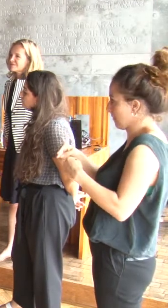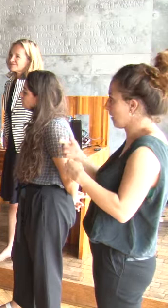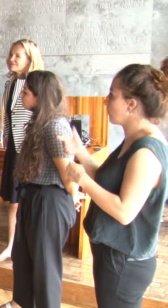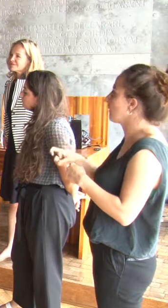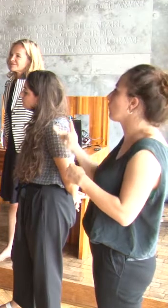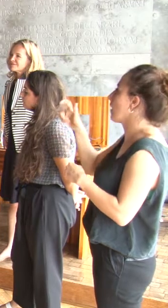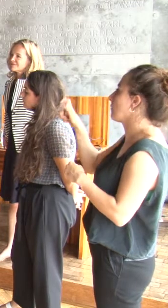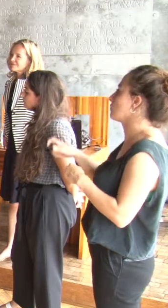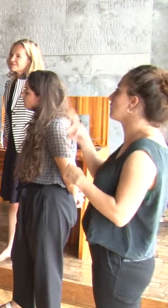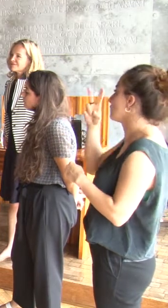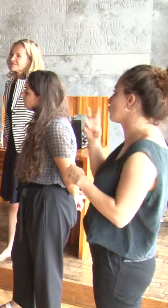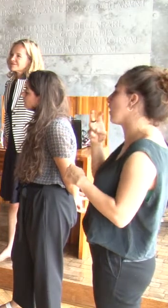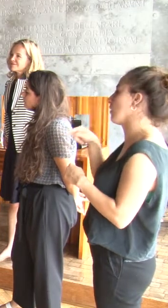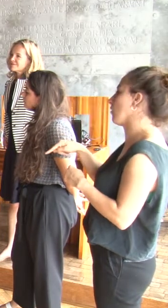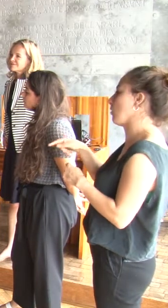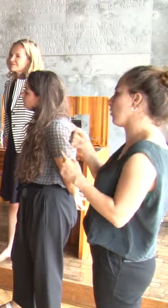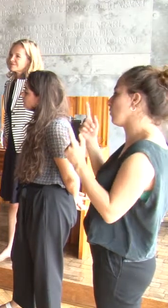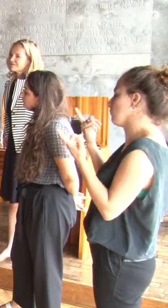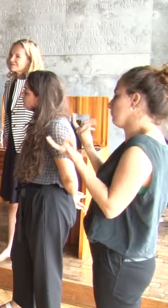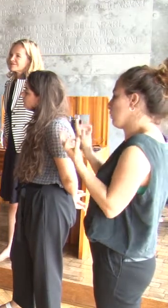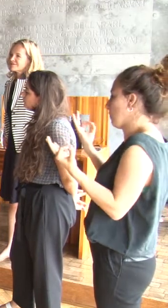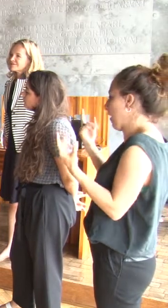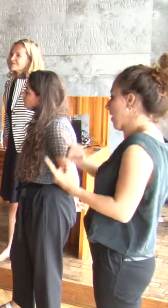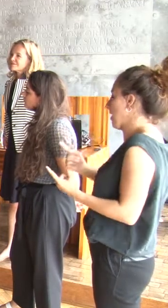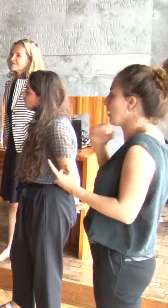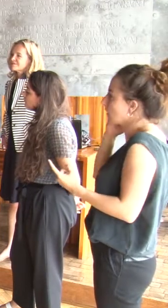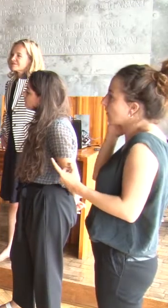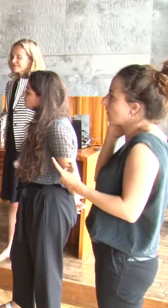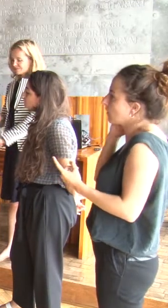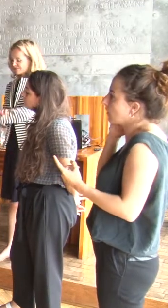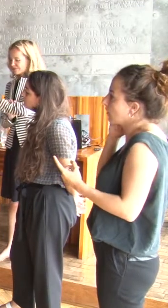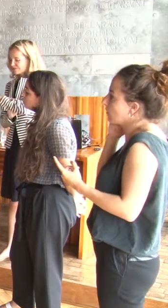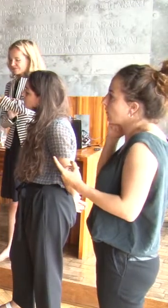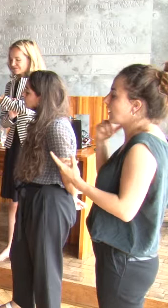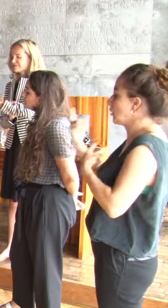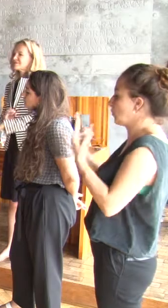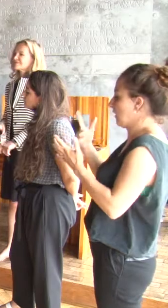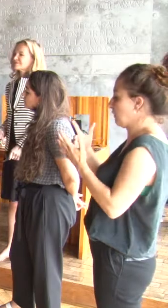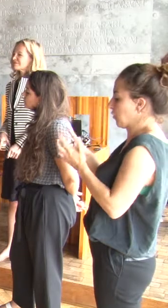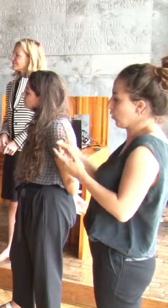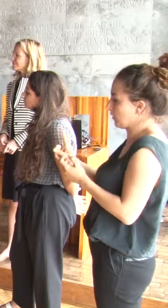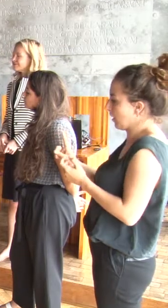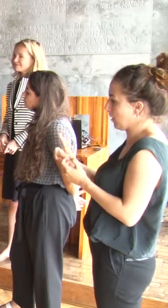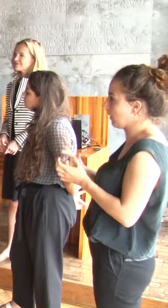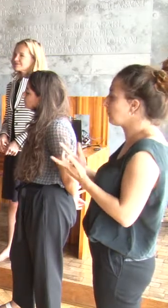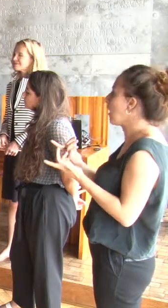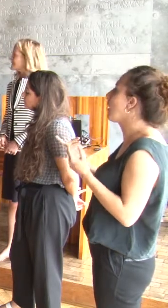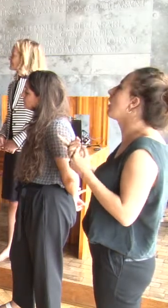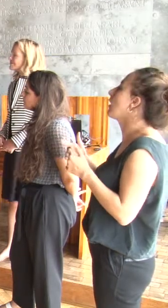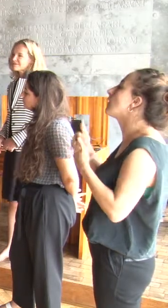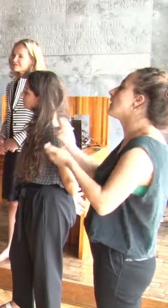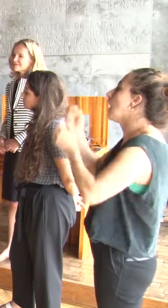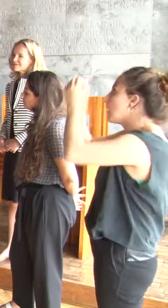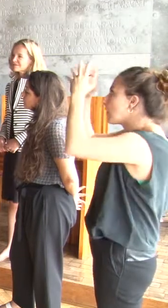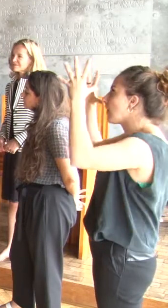per un cieco questa è la normalità, quindi non si ritrova in una situazione di difficoltà, però insomma dà diciamo